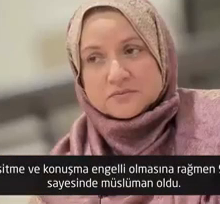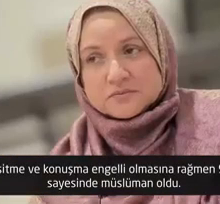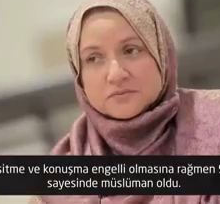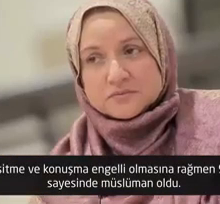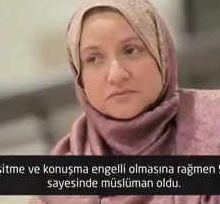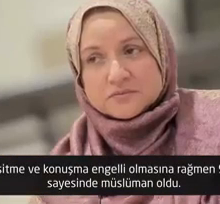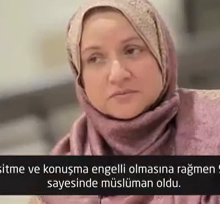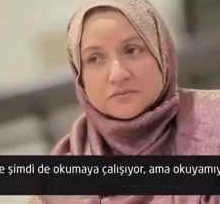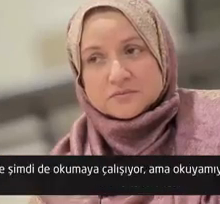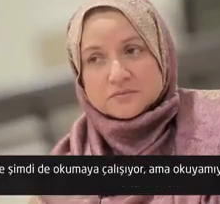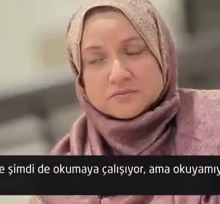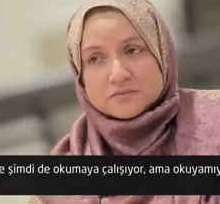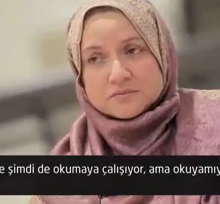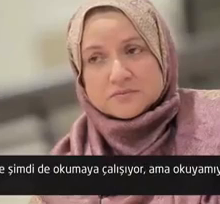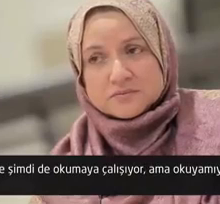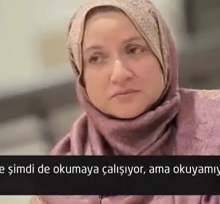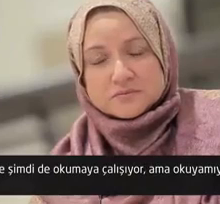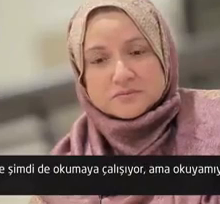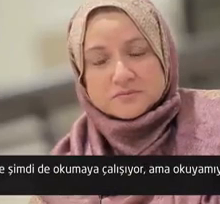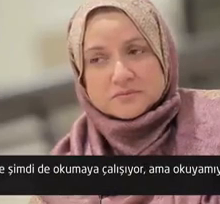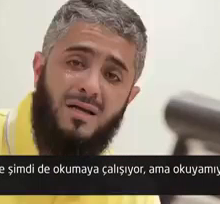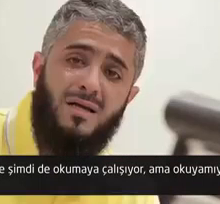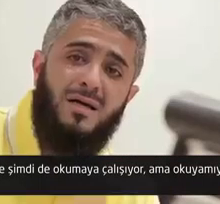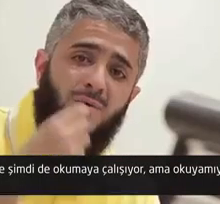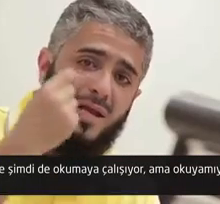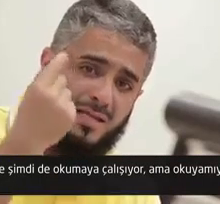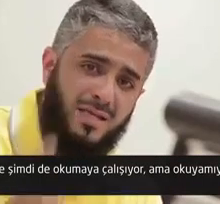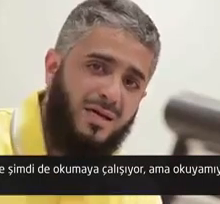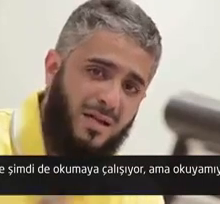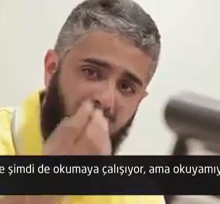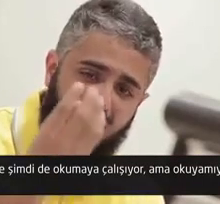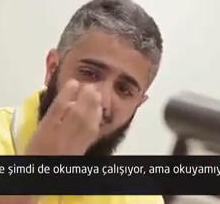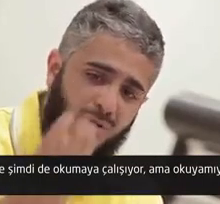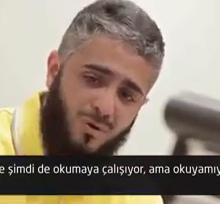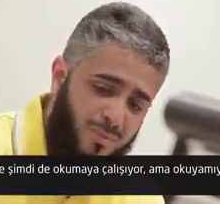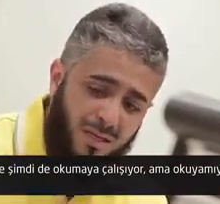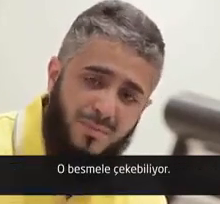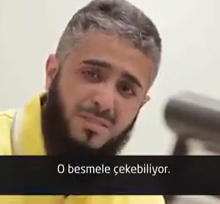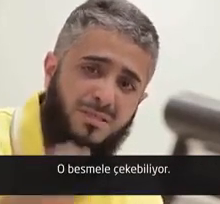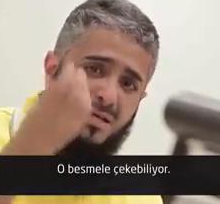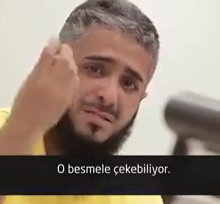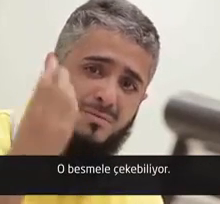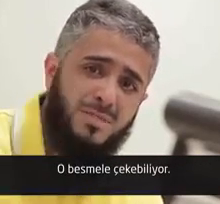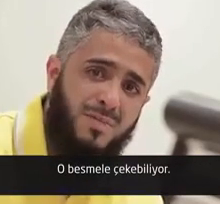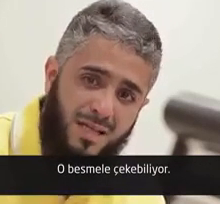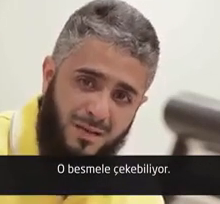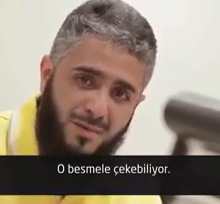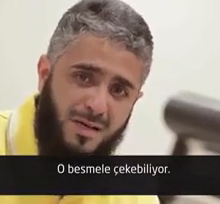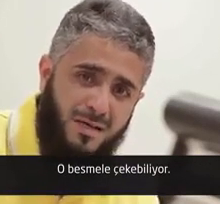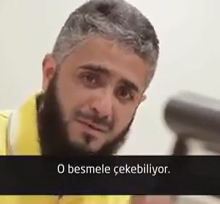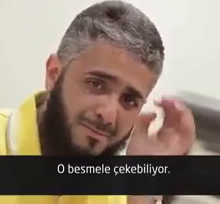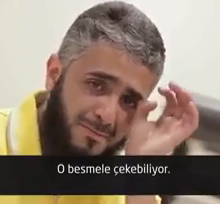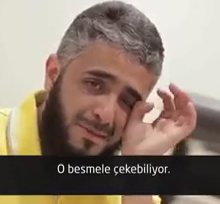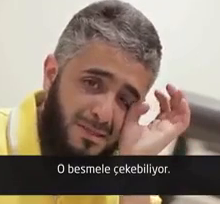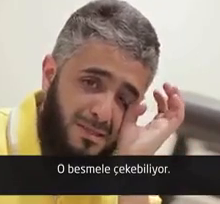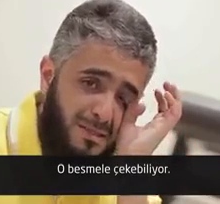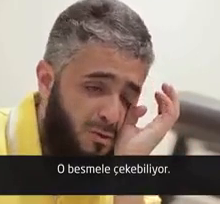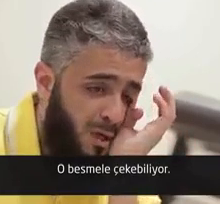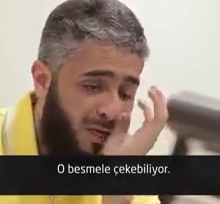والآن تحاول أن تقرأ تقول لا أستطيع، ولكن تقرأ تقول أعوذ بالله من الشيطان الرجيم بسم الله الرحمن الرحيم،